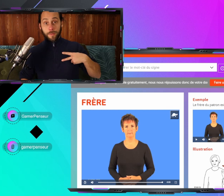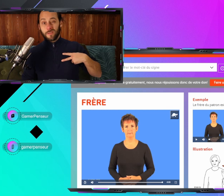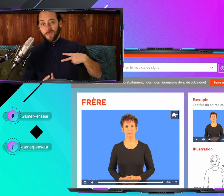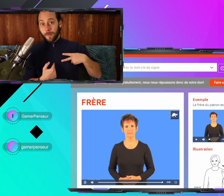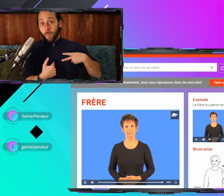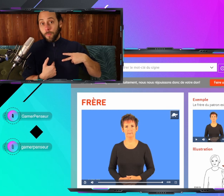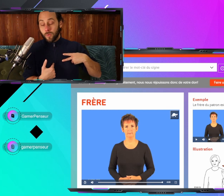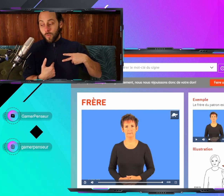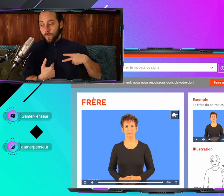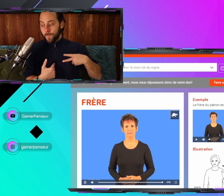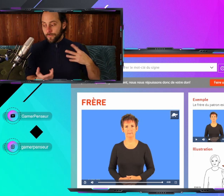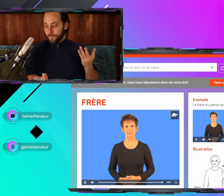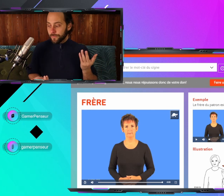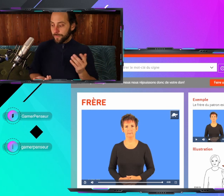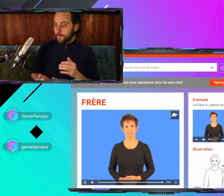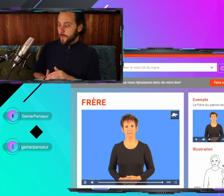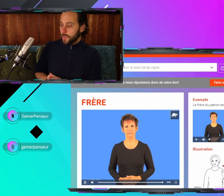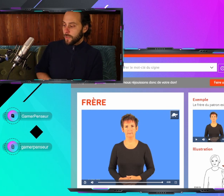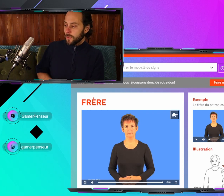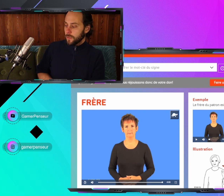Patron pi, ce serait mon patron.